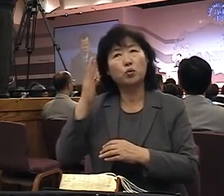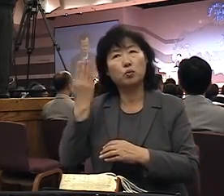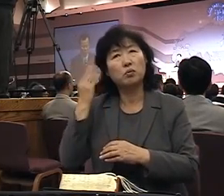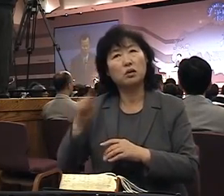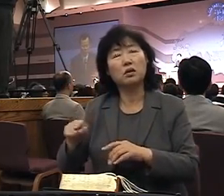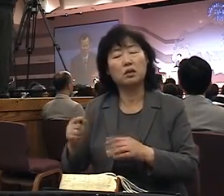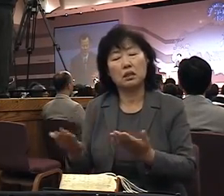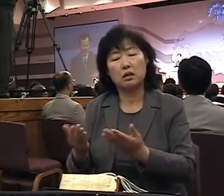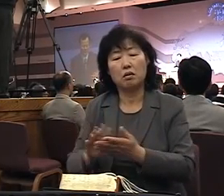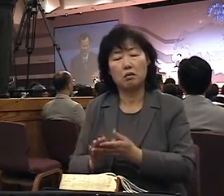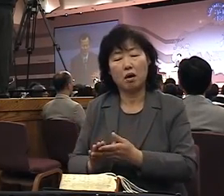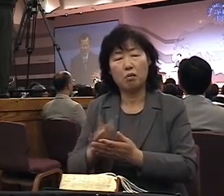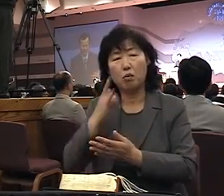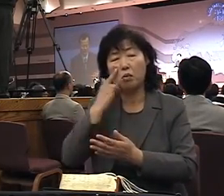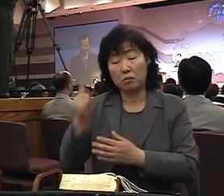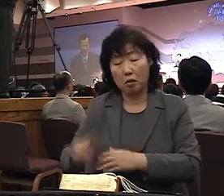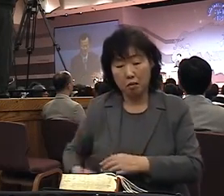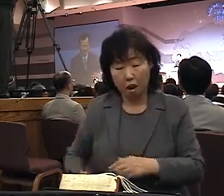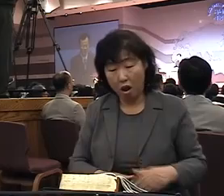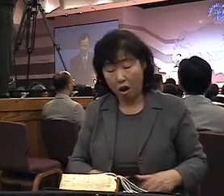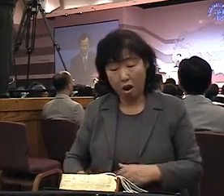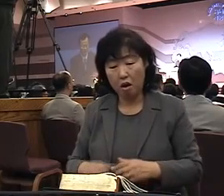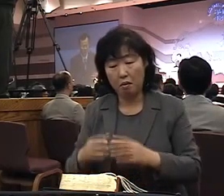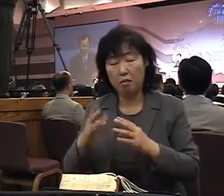그렇게 많을 수가 없습니다.